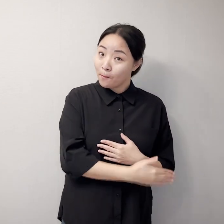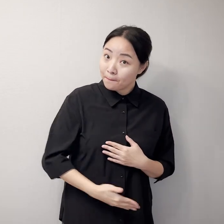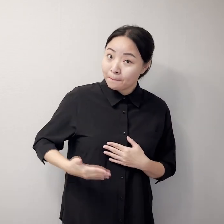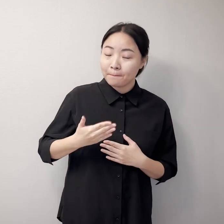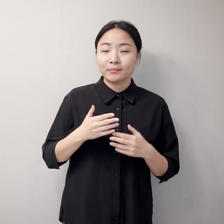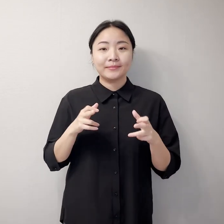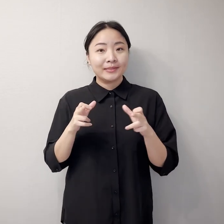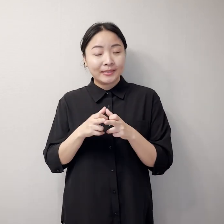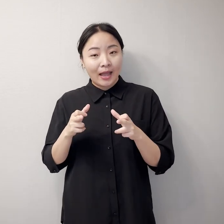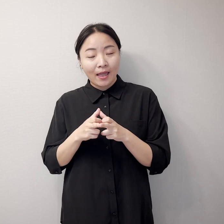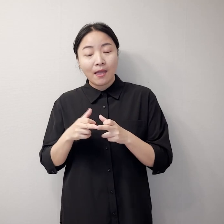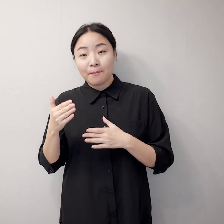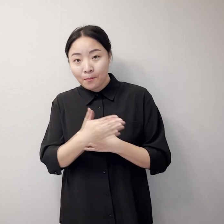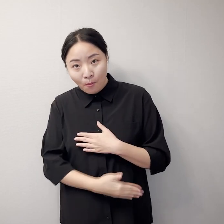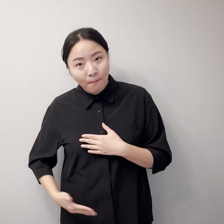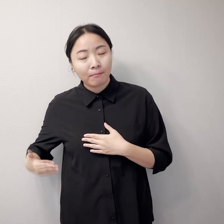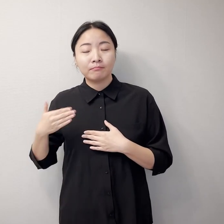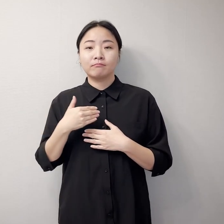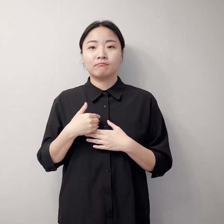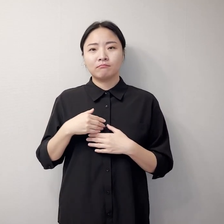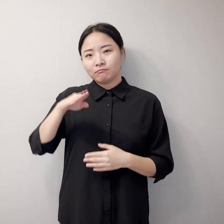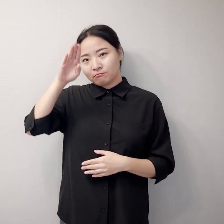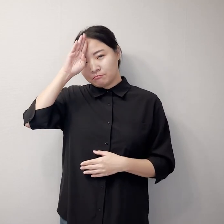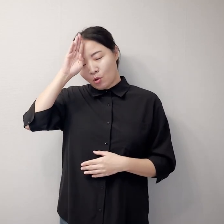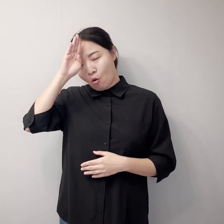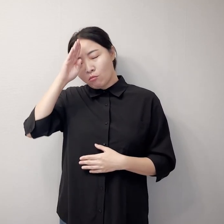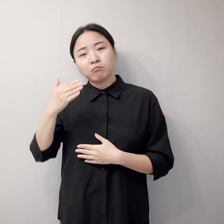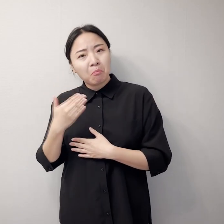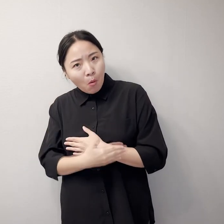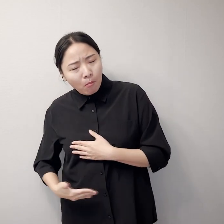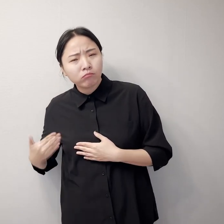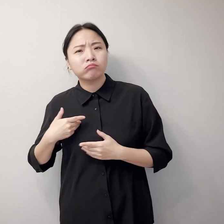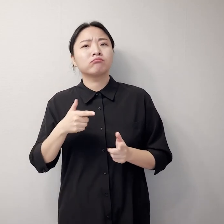장애를 가진 몸도, 질병을 가진 몸도 있습니다